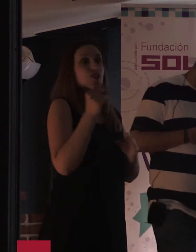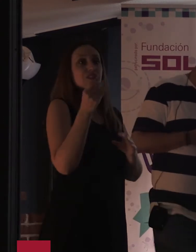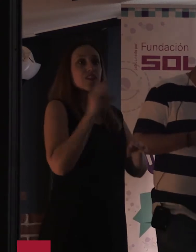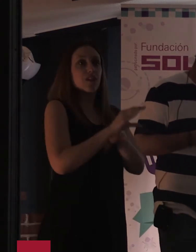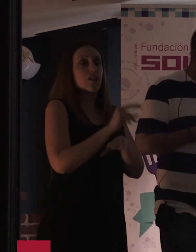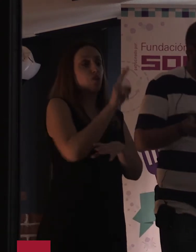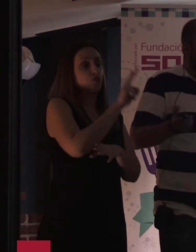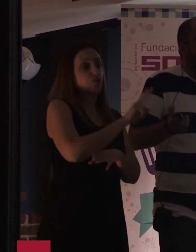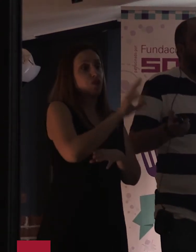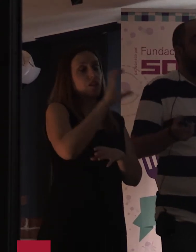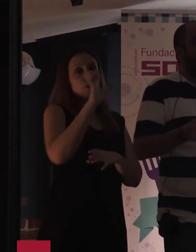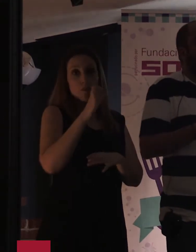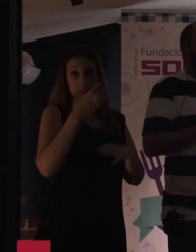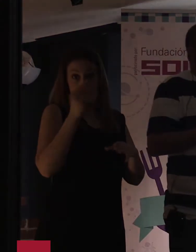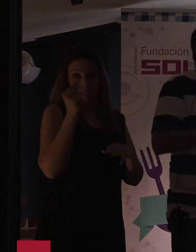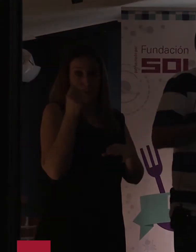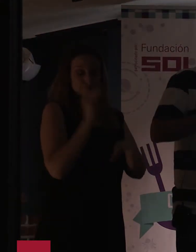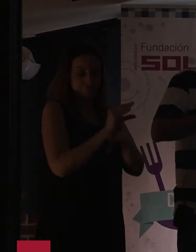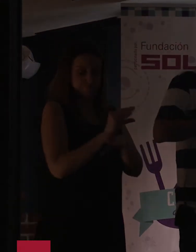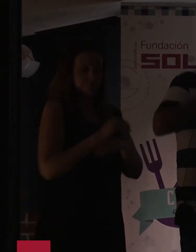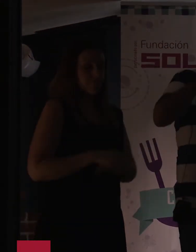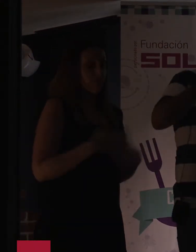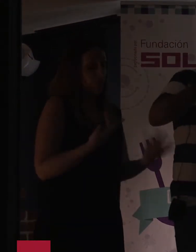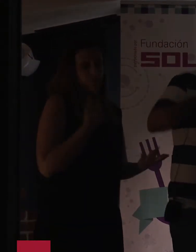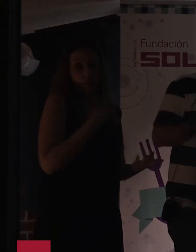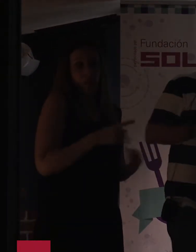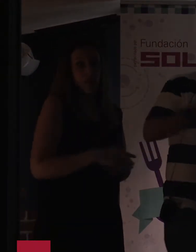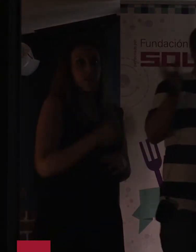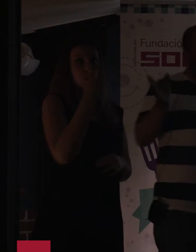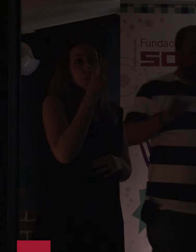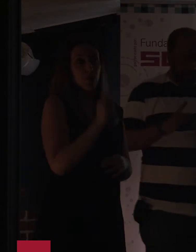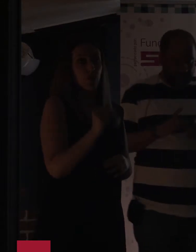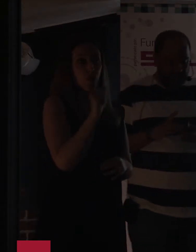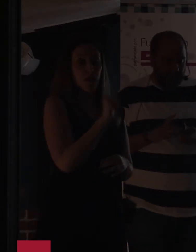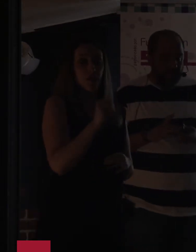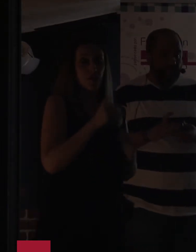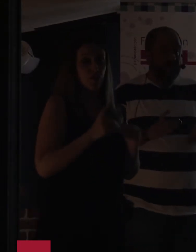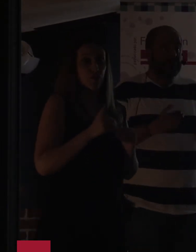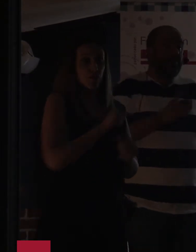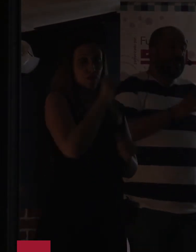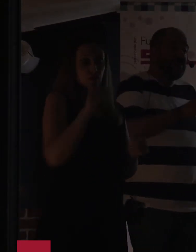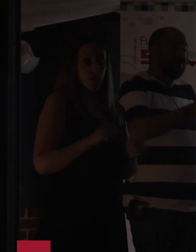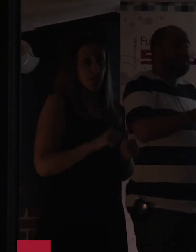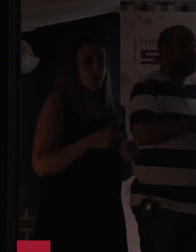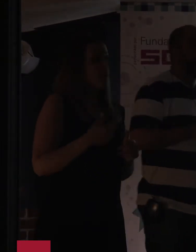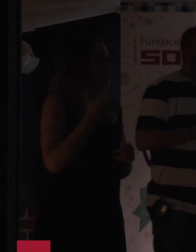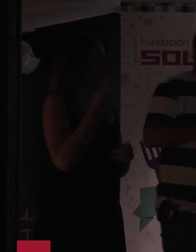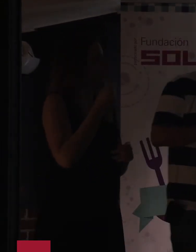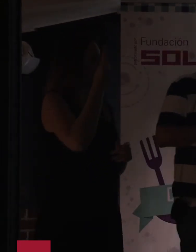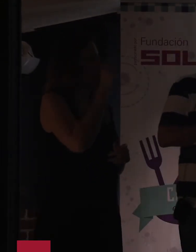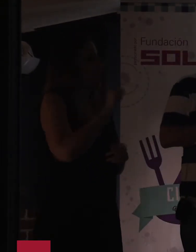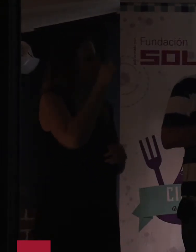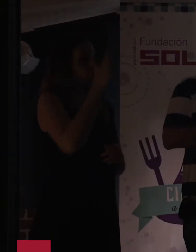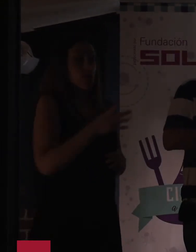pone los fondos, y bueno, pues simplemente comentaros pues, lo que os decía. En 4 años, nos queda 1 y medio, nos hemos comprometido a hacer este